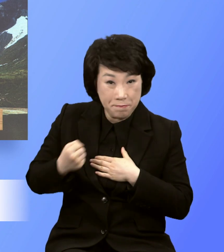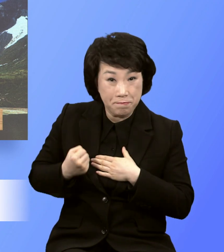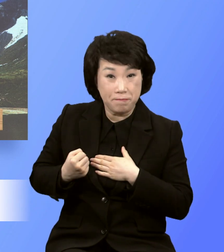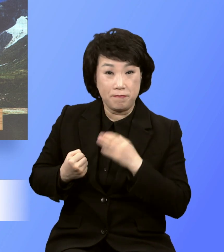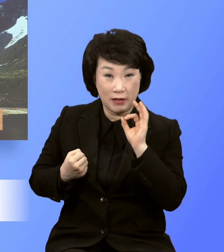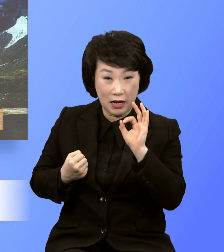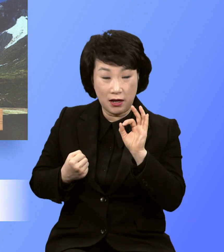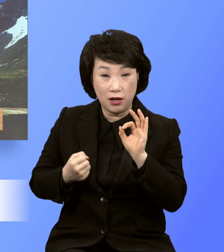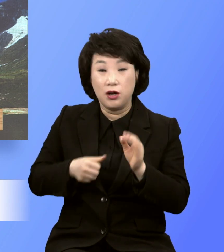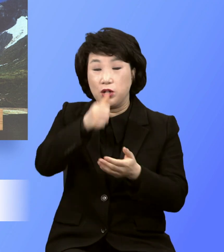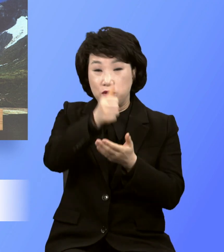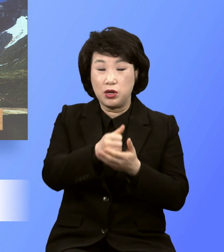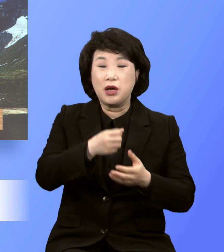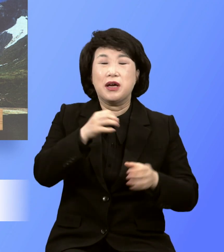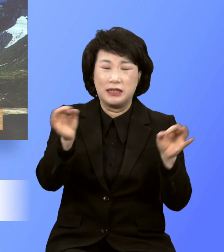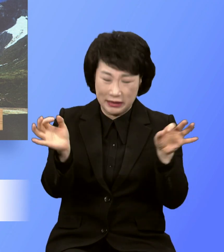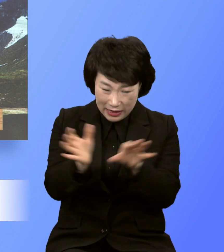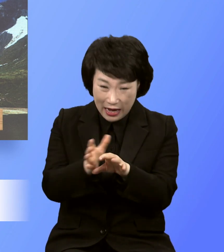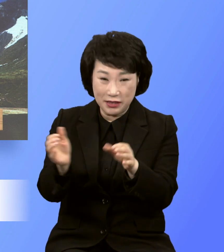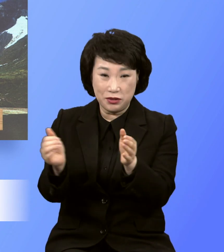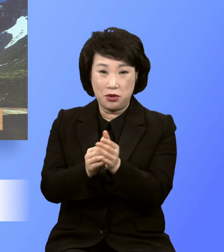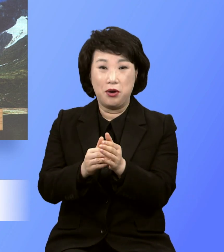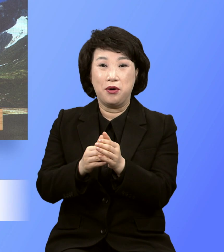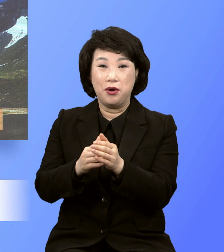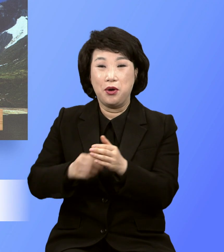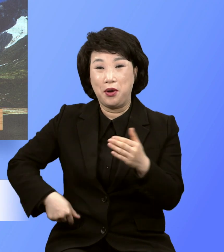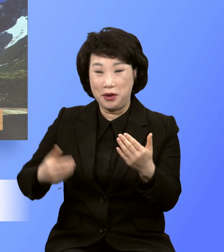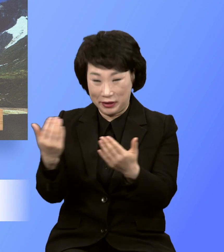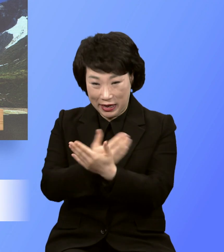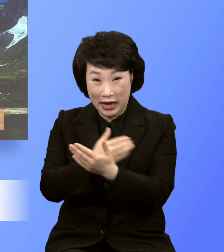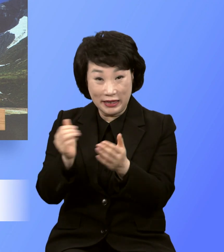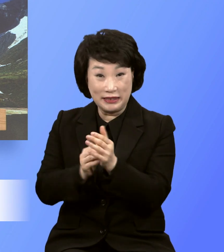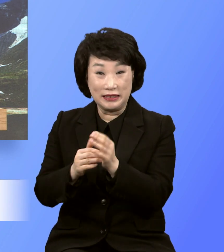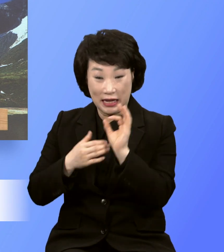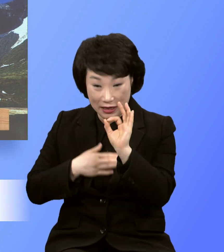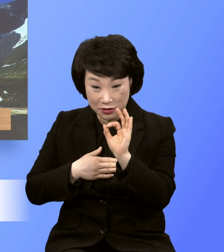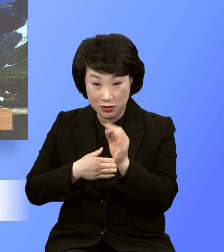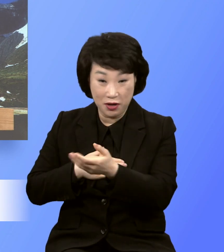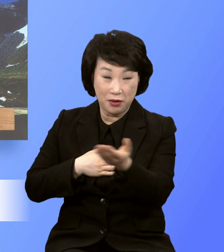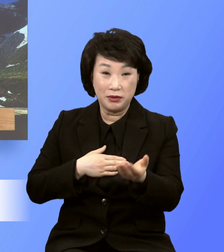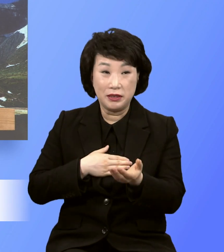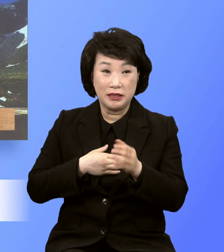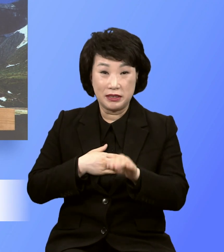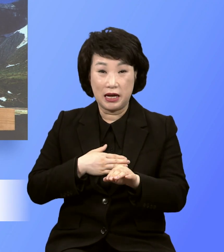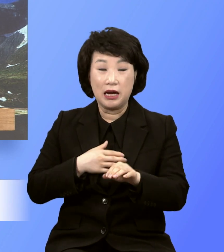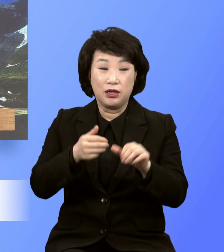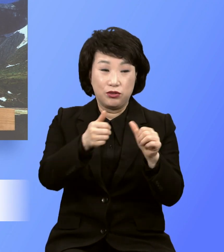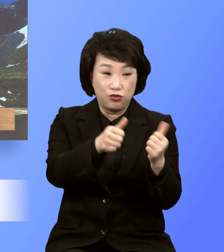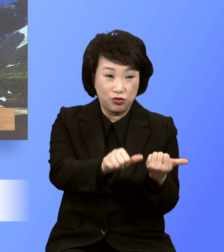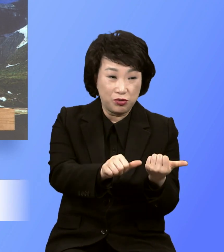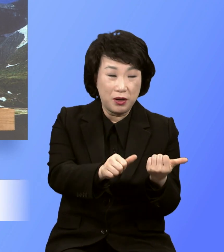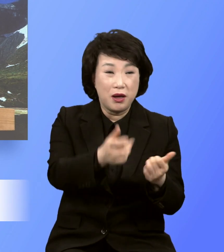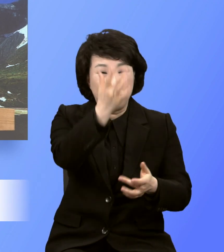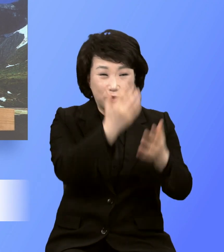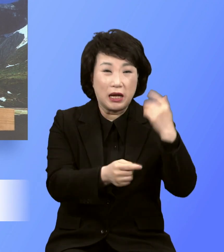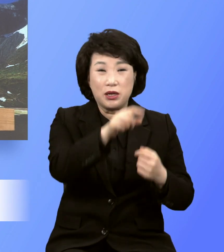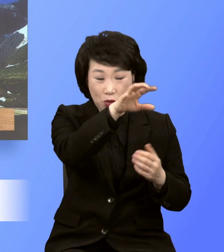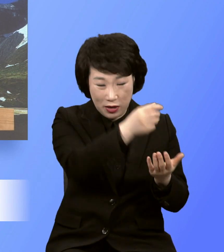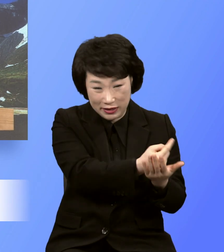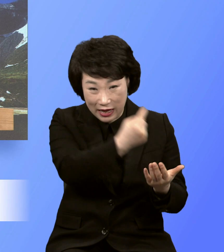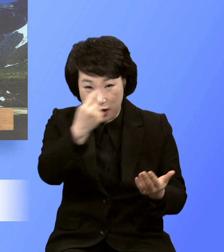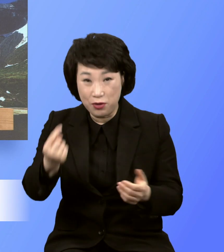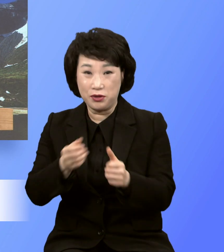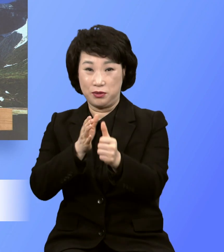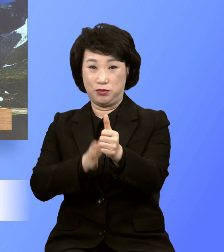붙잡고 죄를 도말시키고 회개함으로 말미암아 우리는 죽음의 불못에서